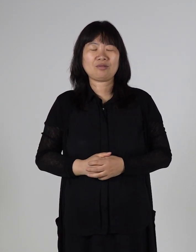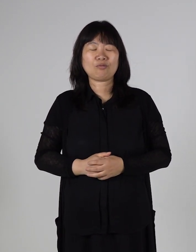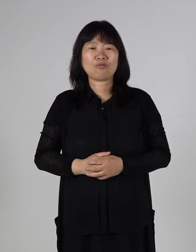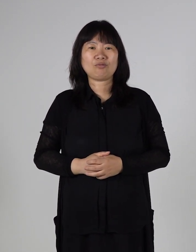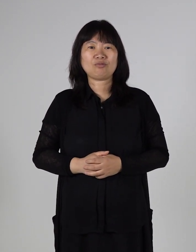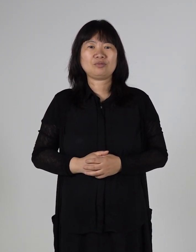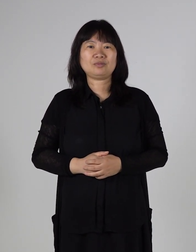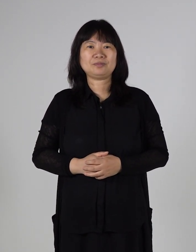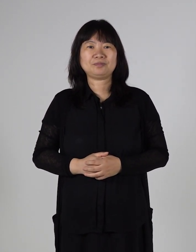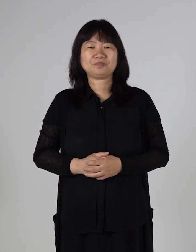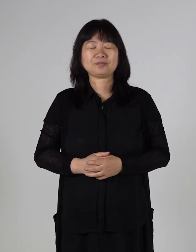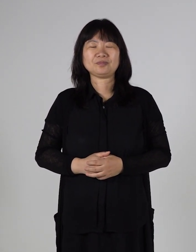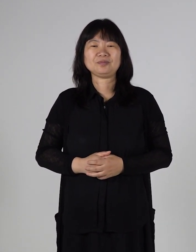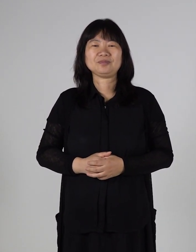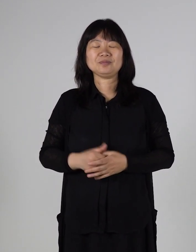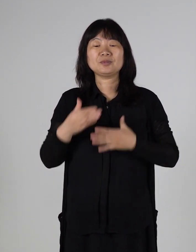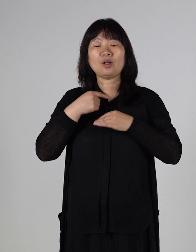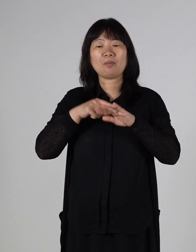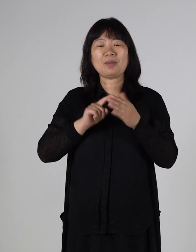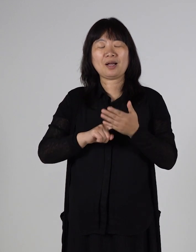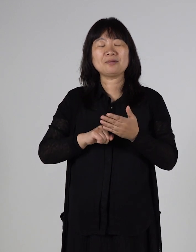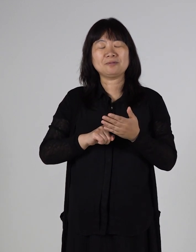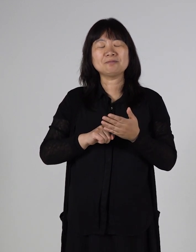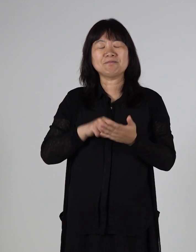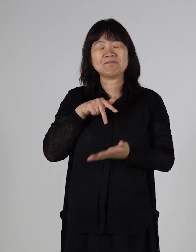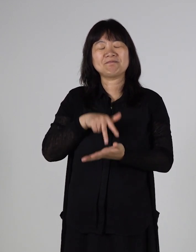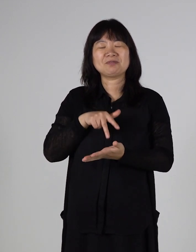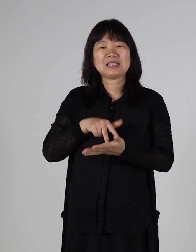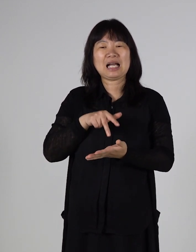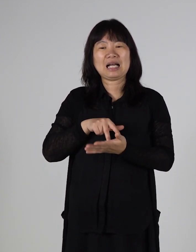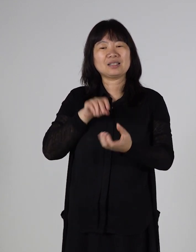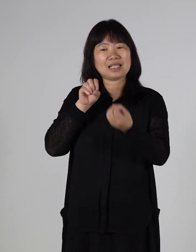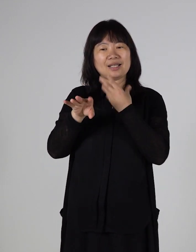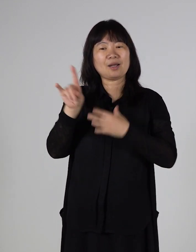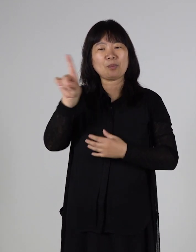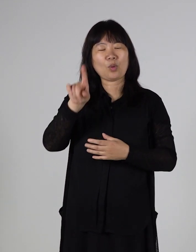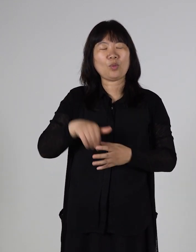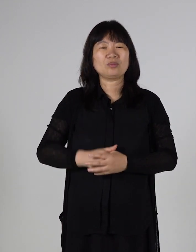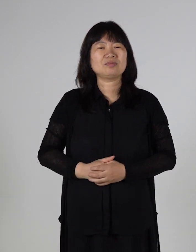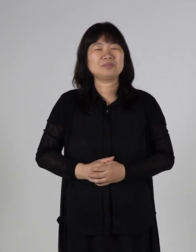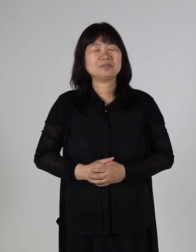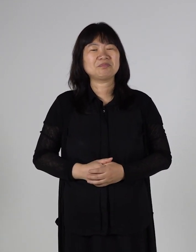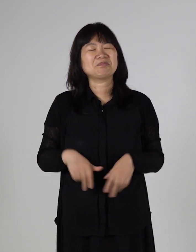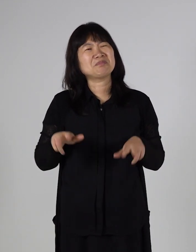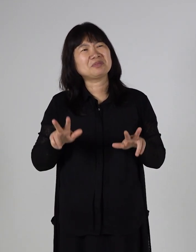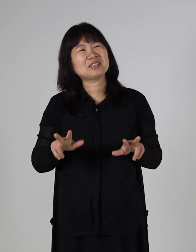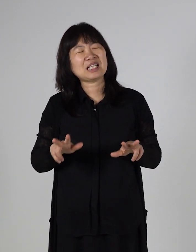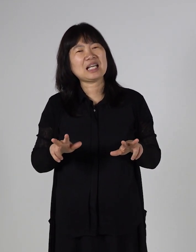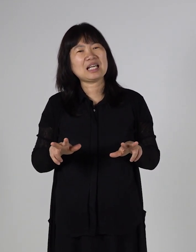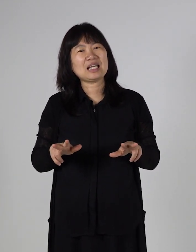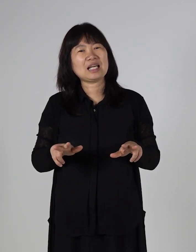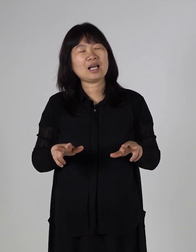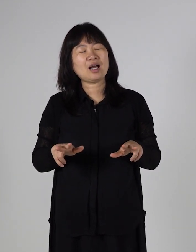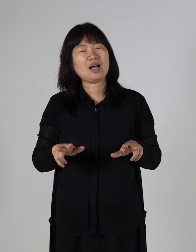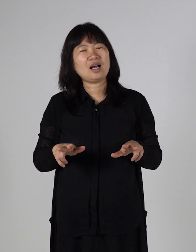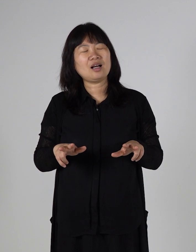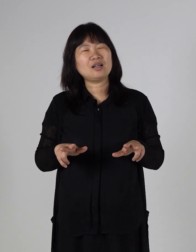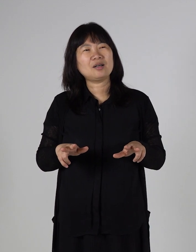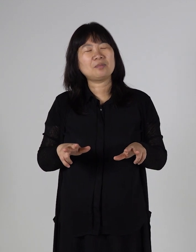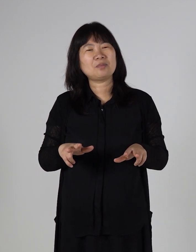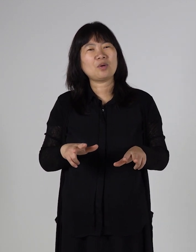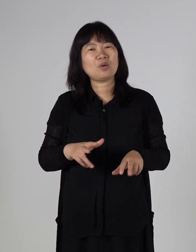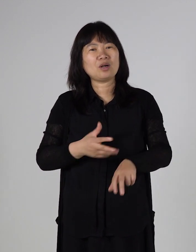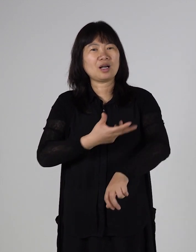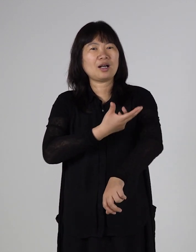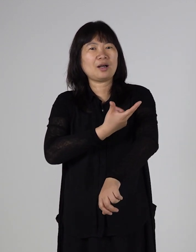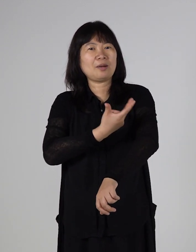이제 좀 편안한 마음으로 안돈시킨다는 차원에서 이제 뭐 하반기에 백신들 한